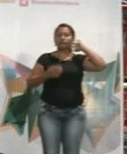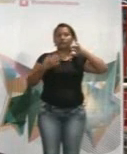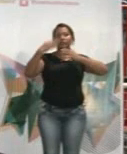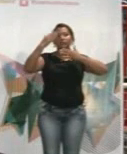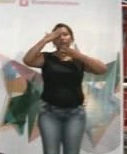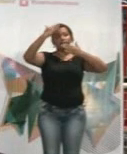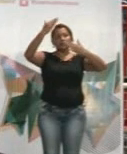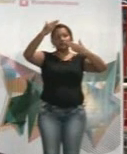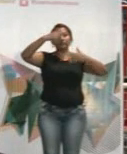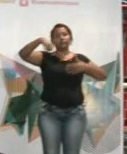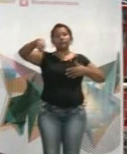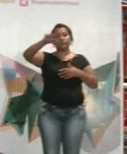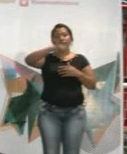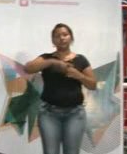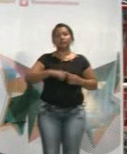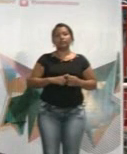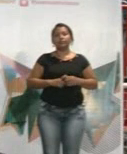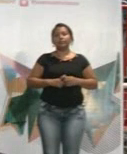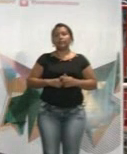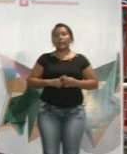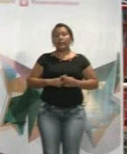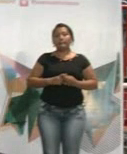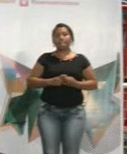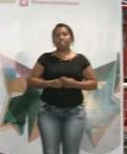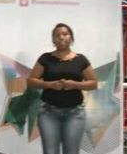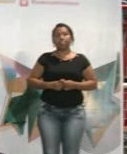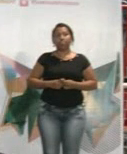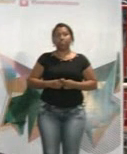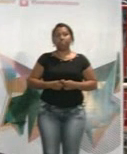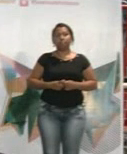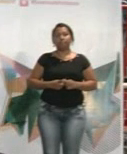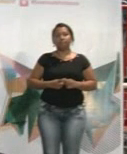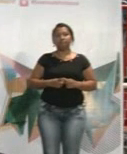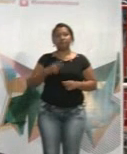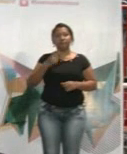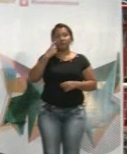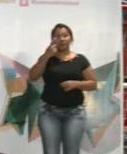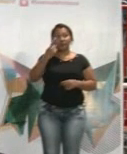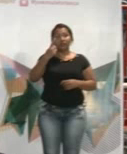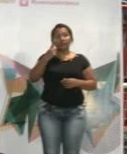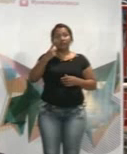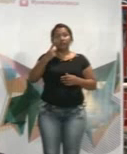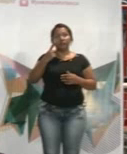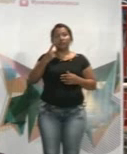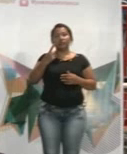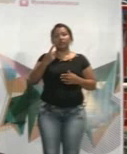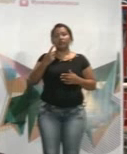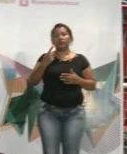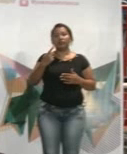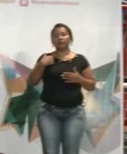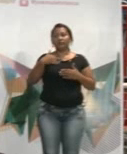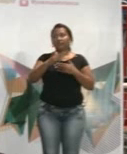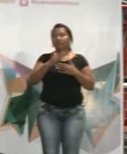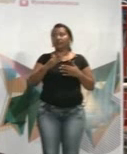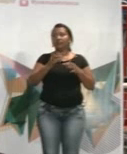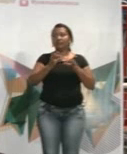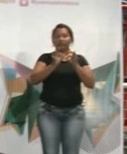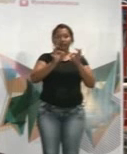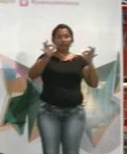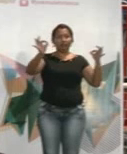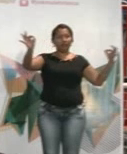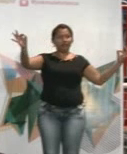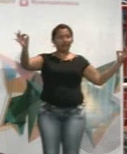agradecer a vocês pelo... Eu nunca tinha visto uma fila tão grande perto de mim. A mamãe ia ficar muito